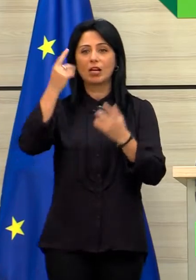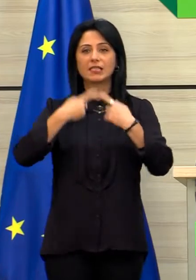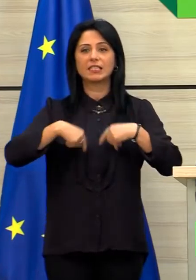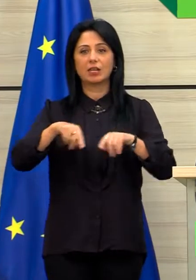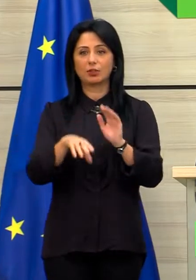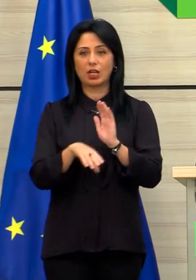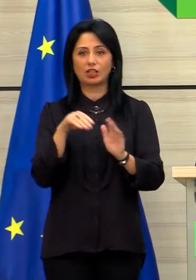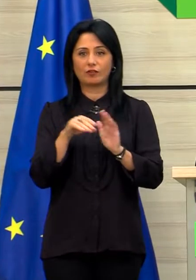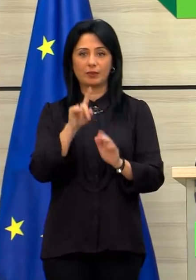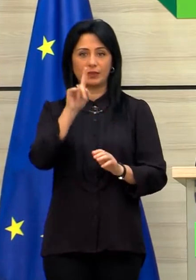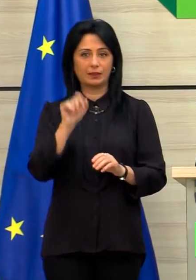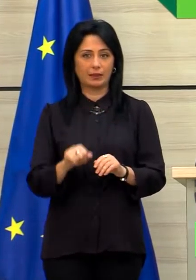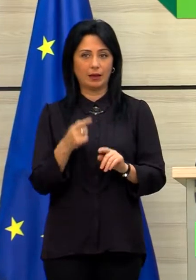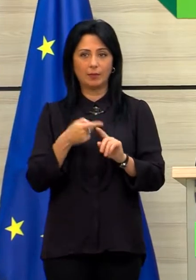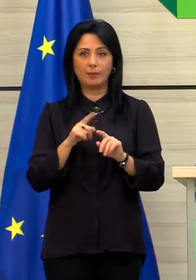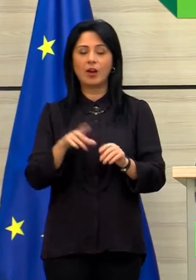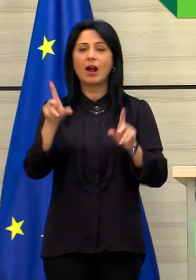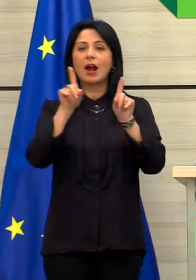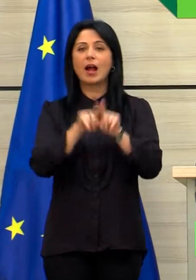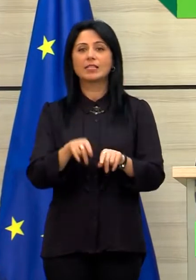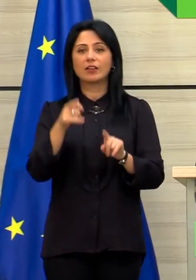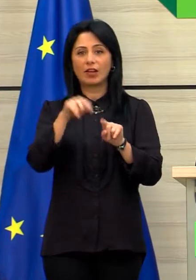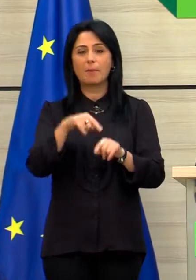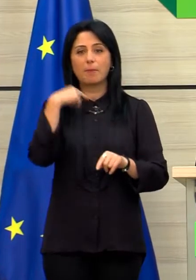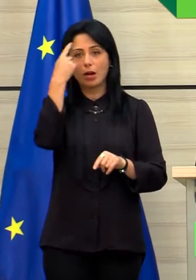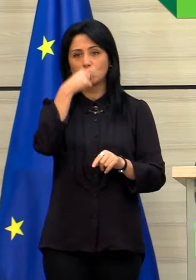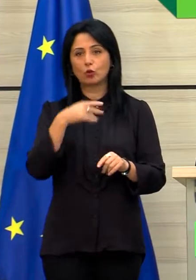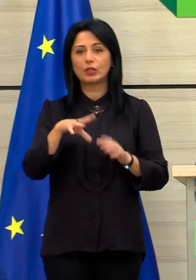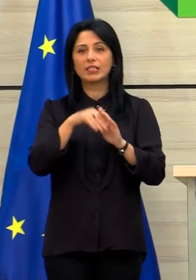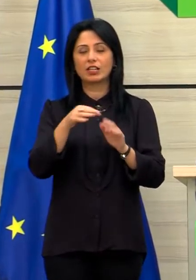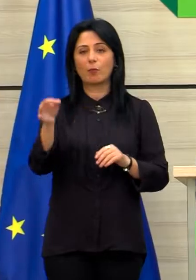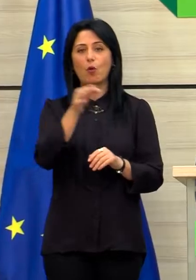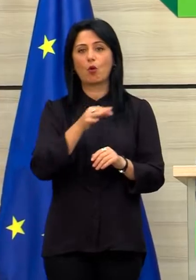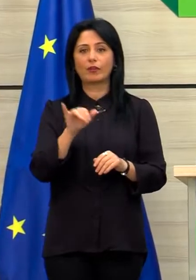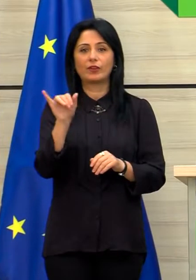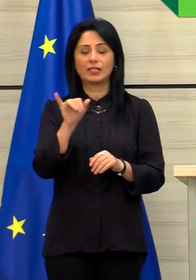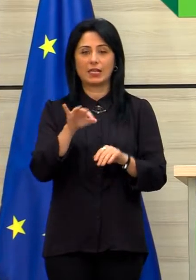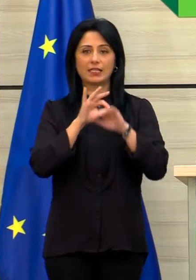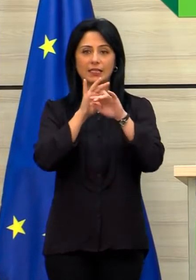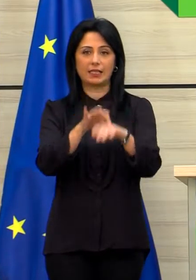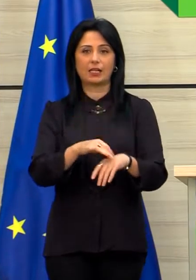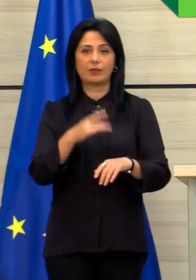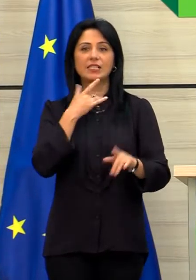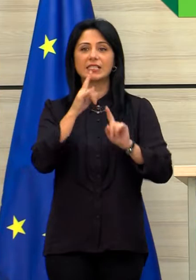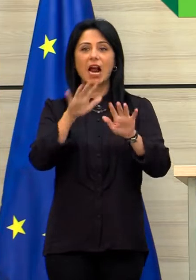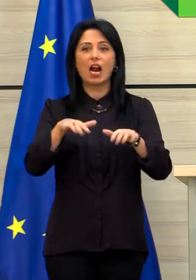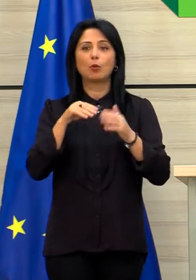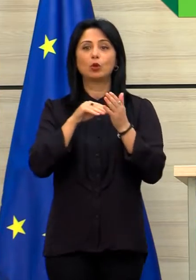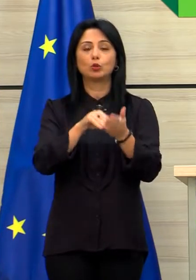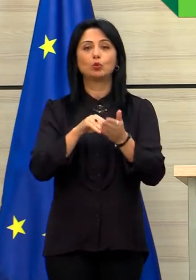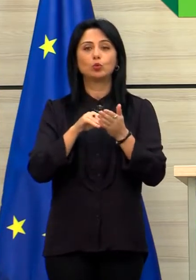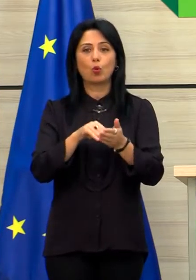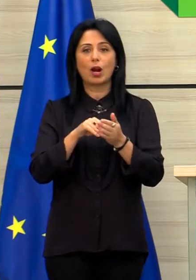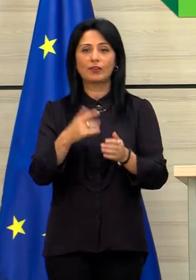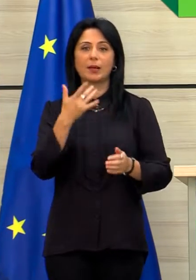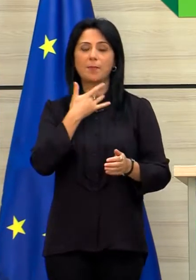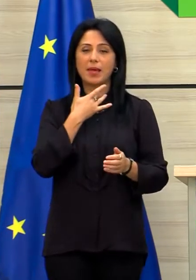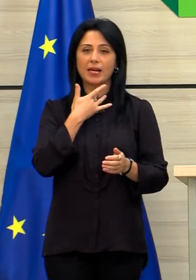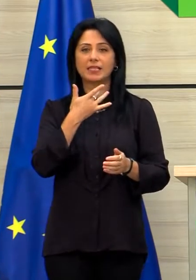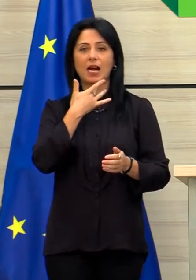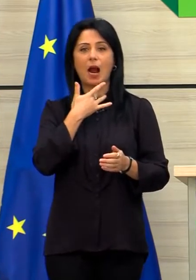საბჭოს არჩევნებისათვის. ასევე იმ მაჟორიტარულ საარჩევნო ოლქებში, სადაც ტარდება საკრებულო შუალედური, მერისა